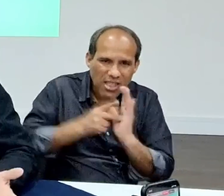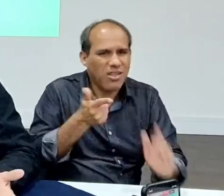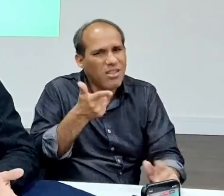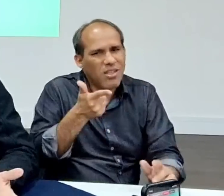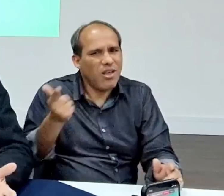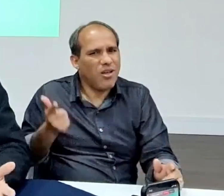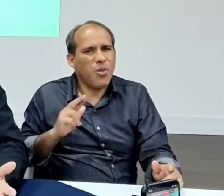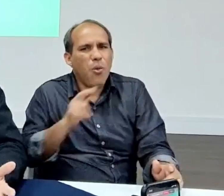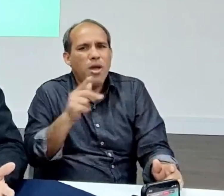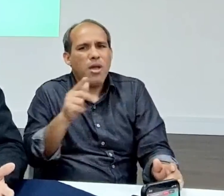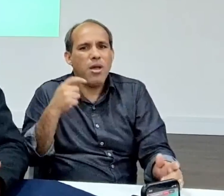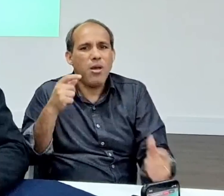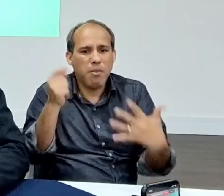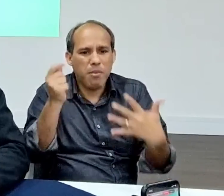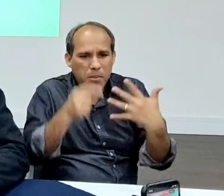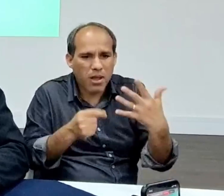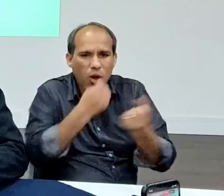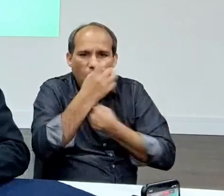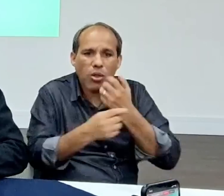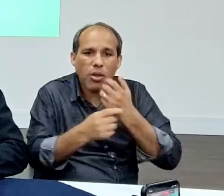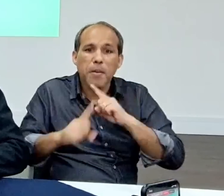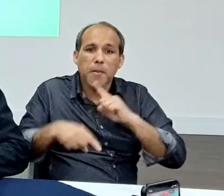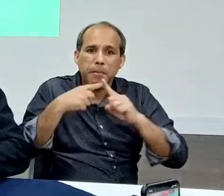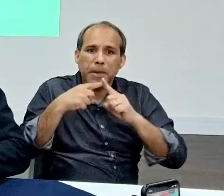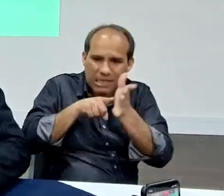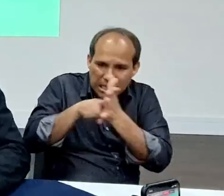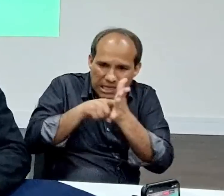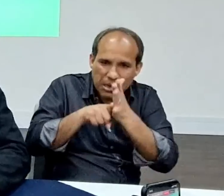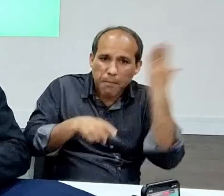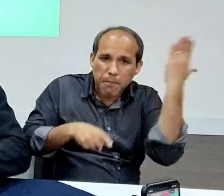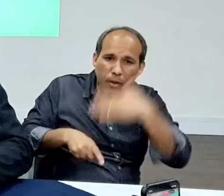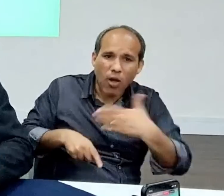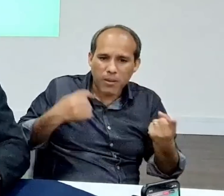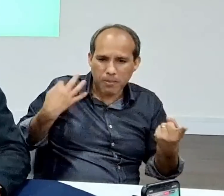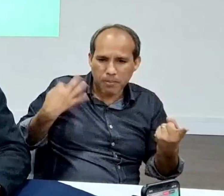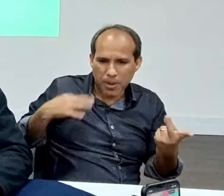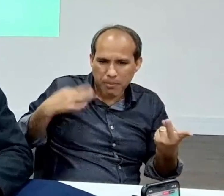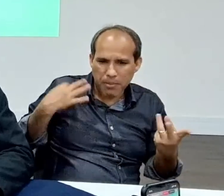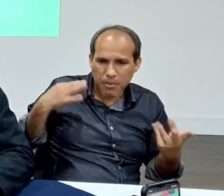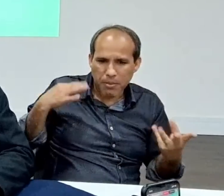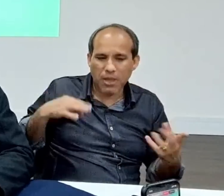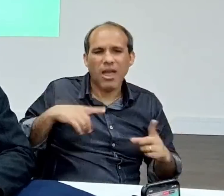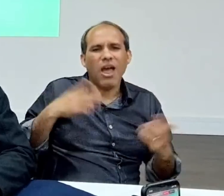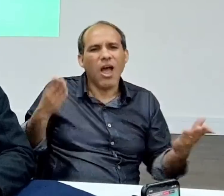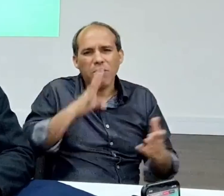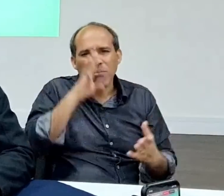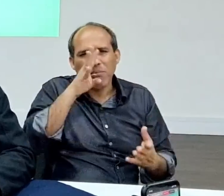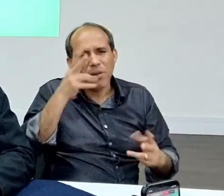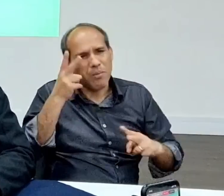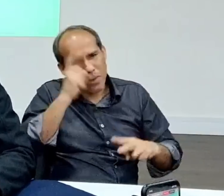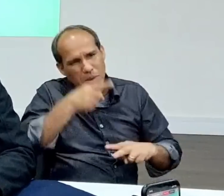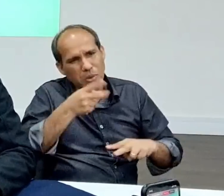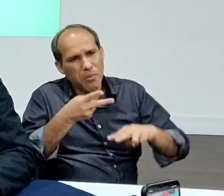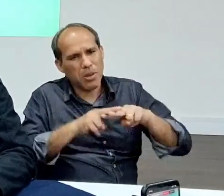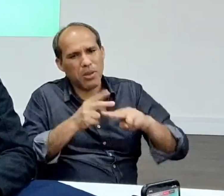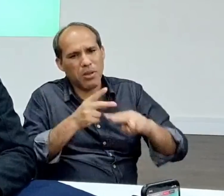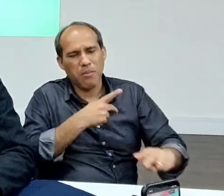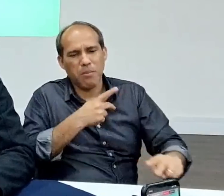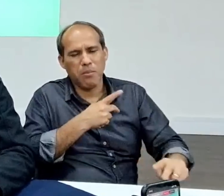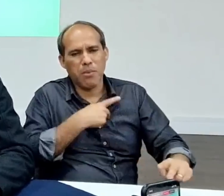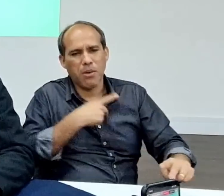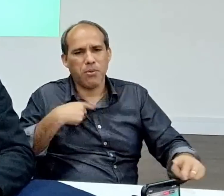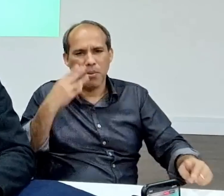alguma comprovação. Então, prenderam o Milton, prenderam os demais pastores. Bem, hoje, um desembargador do TRF de